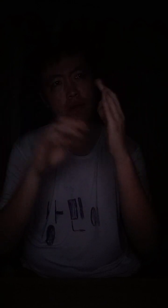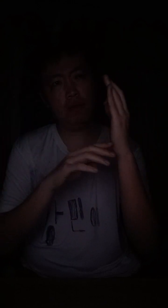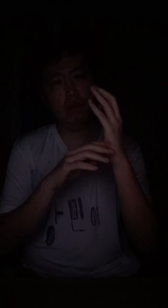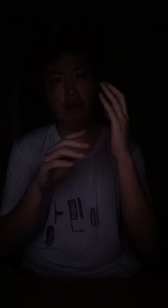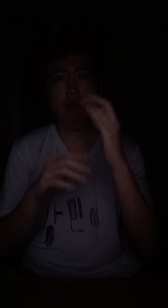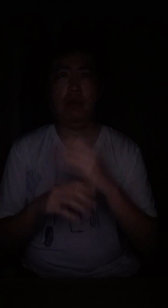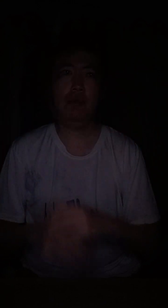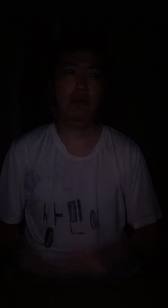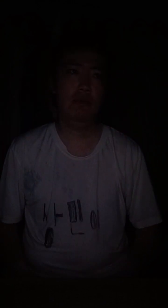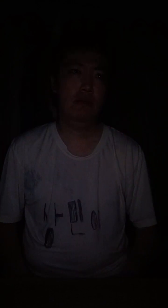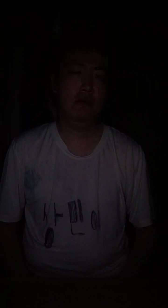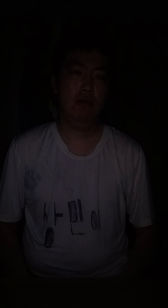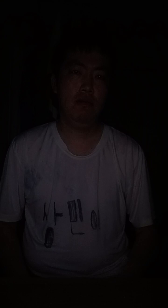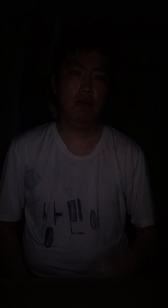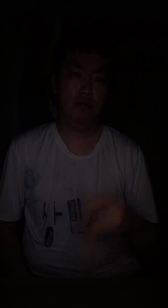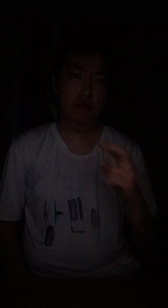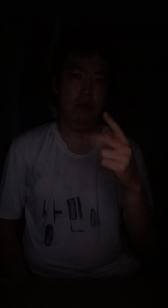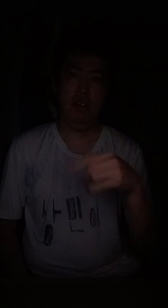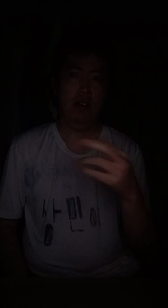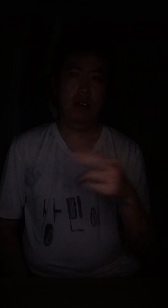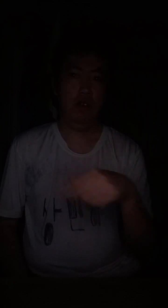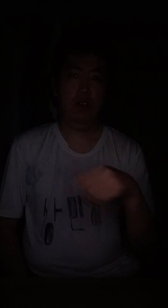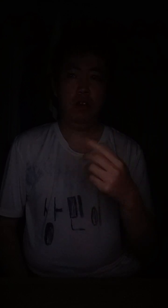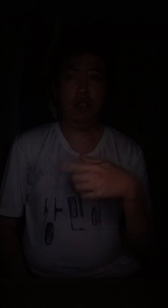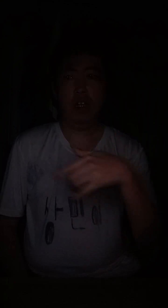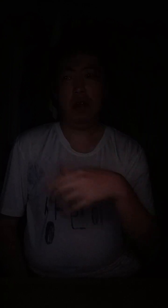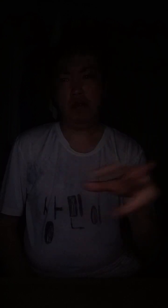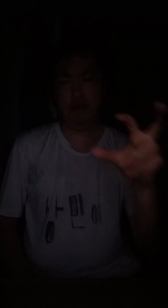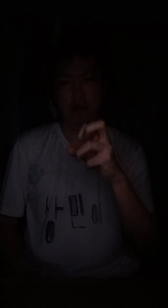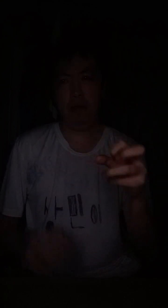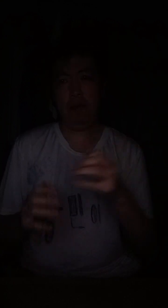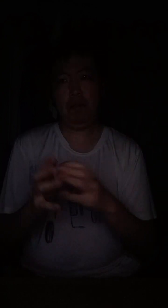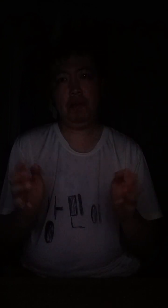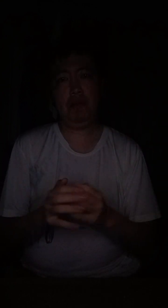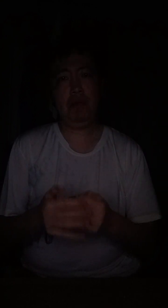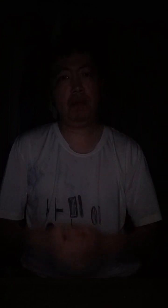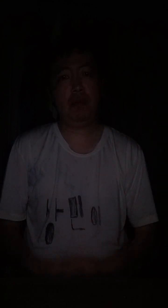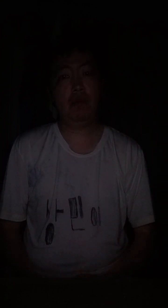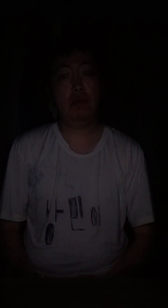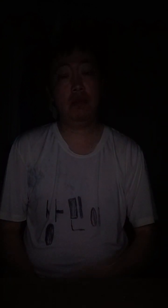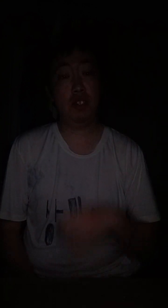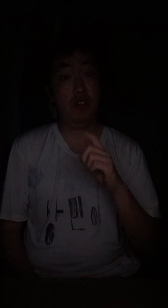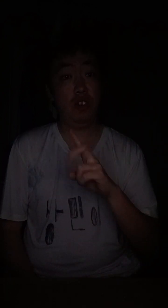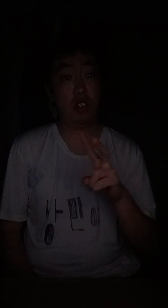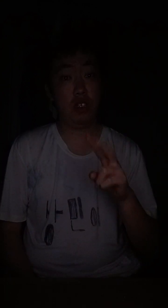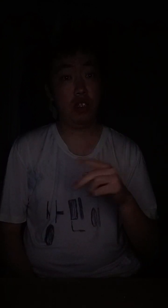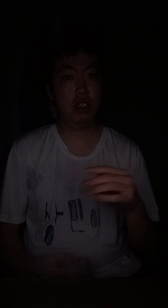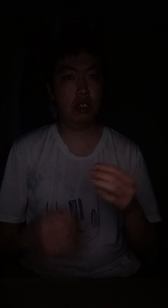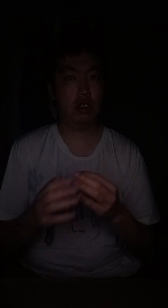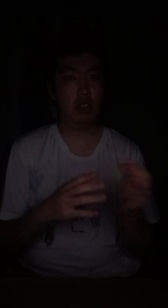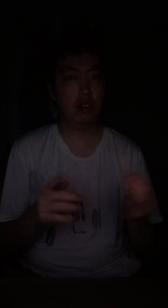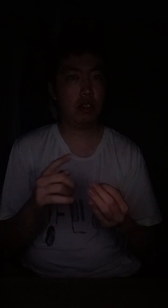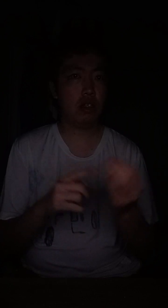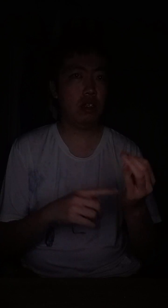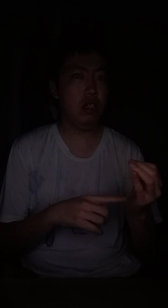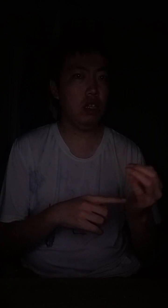점검합니다. 눈치채기 힘든 몰래카메라를 잡아내기 위해서입니다. 주 1회 이상 합동으로 점검하고 있고